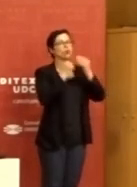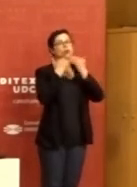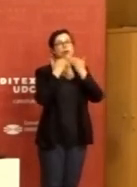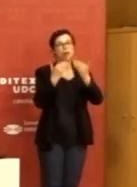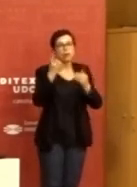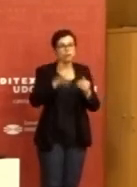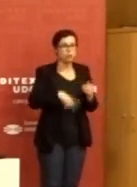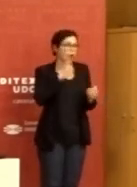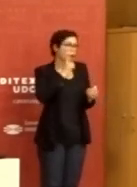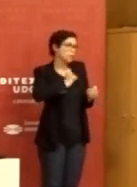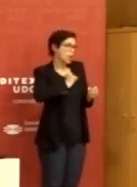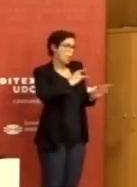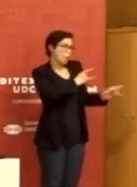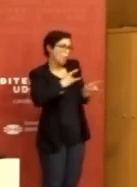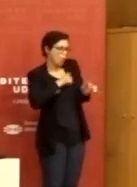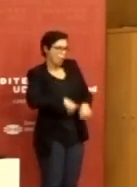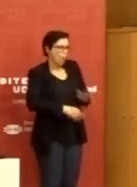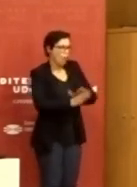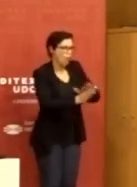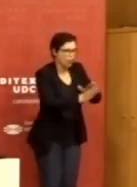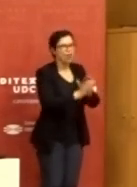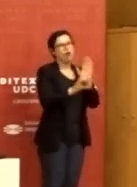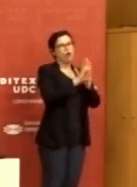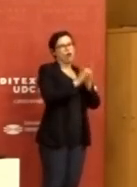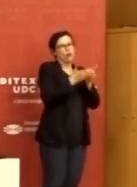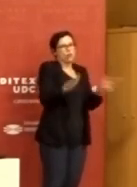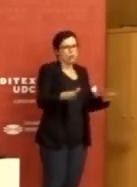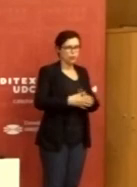aficione a nuestras conferencias en código abierto.